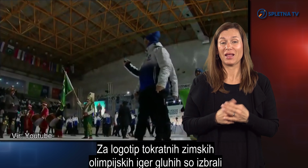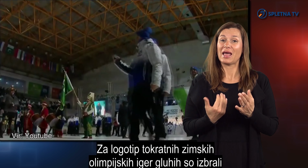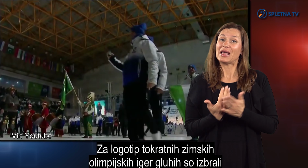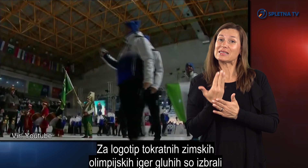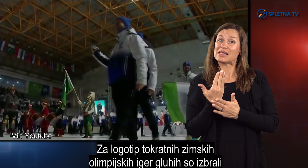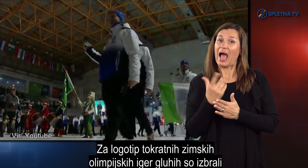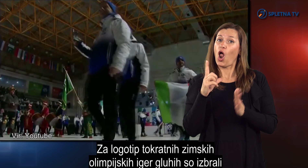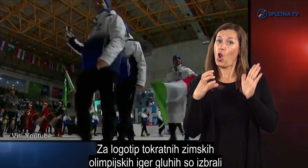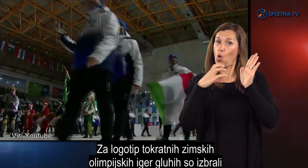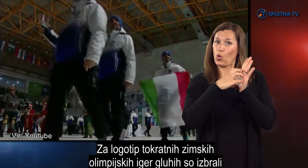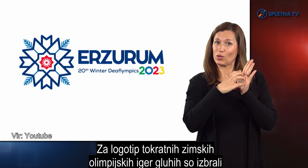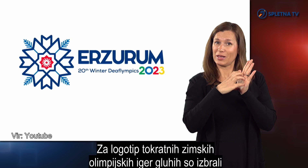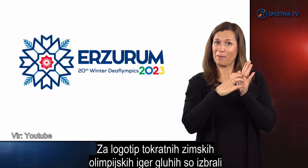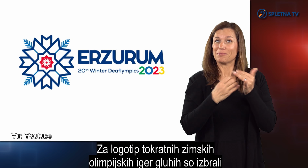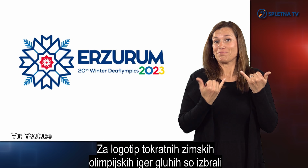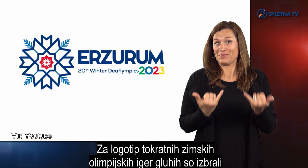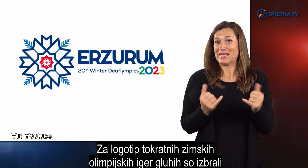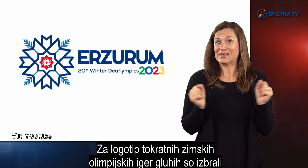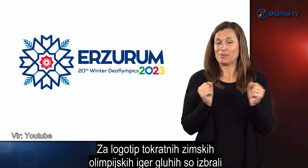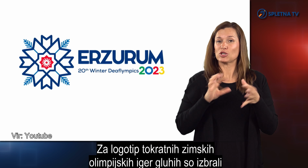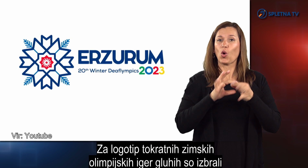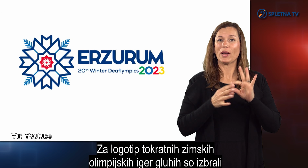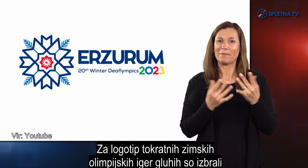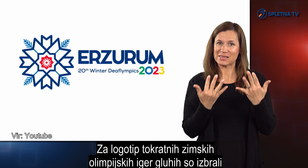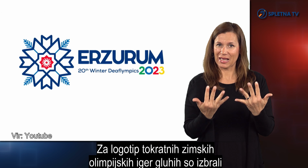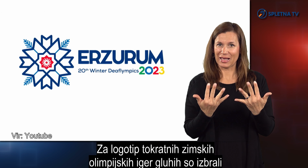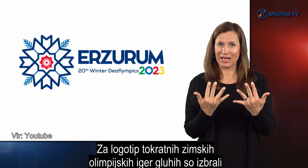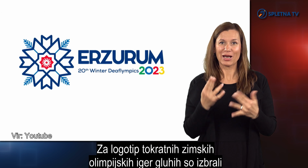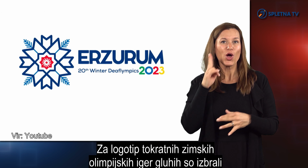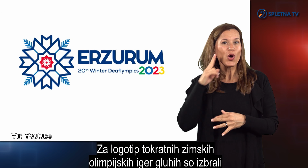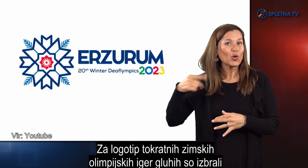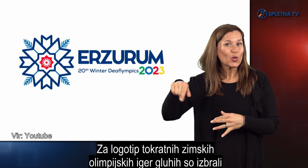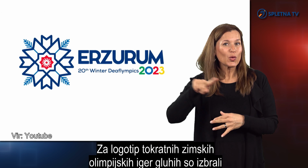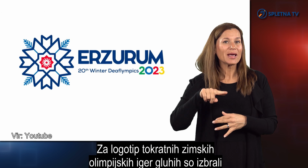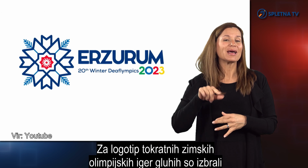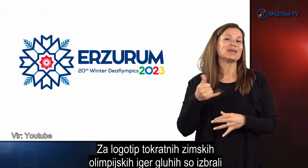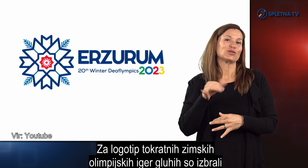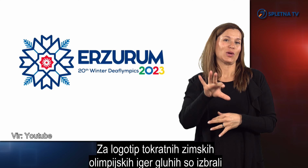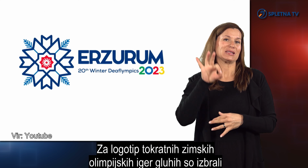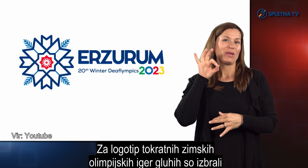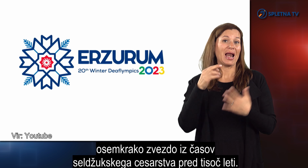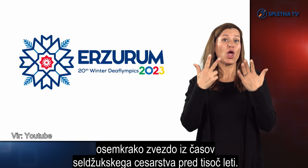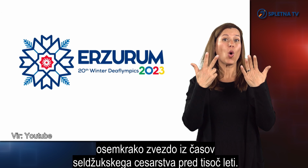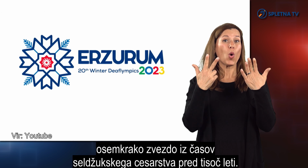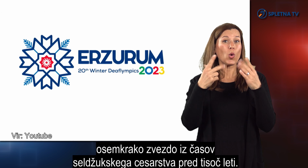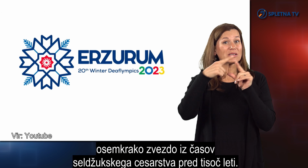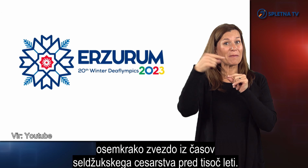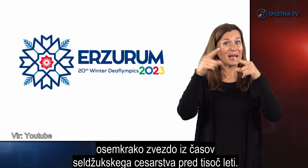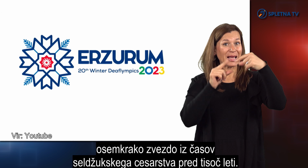Za logotip tokratnih zimskih olimpijskih iger gluhih so izbrali 8-krako zvezdo iz časov Seldžukskega